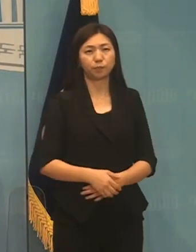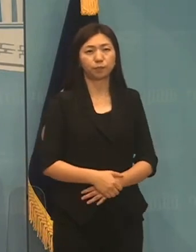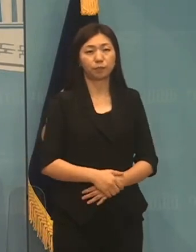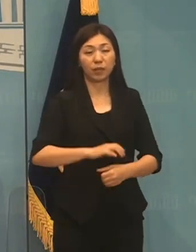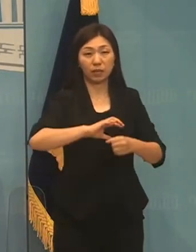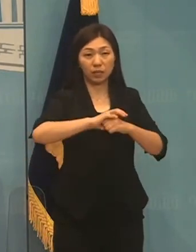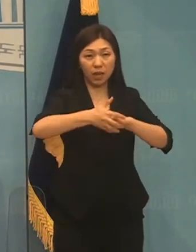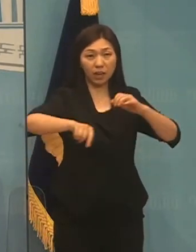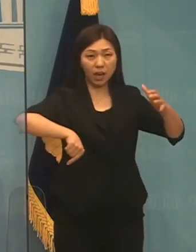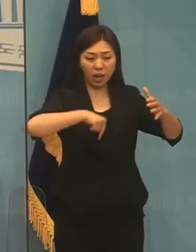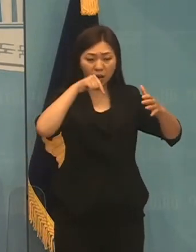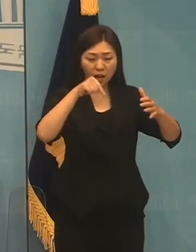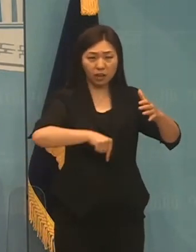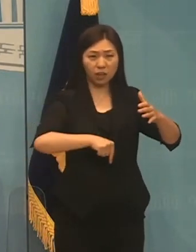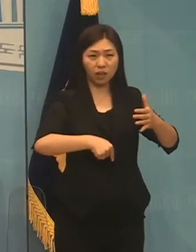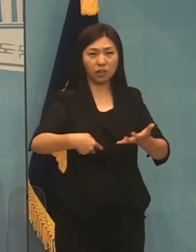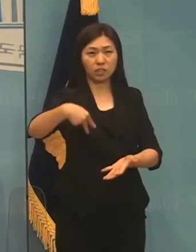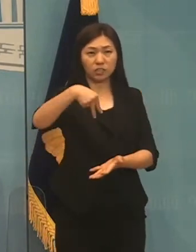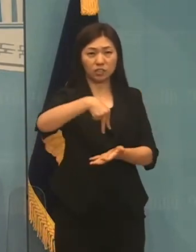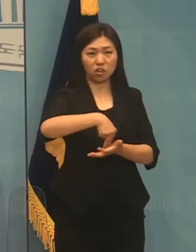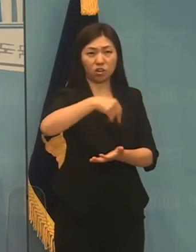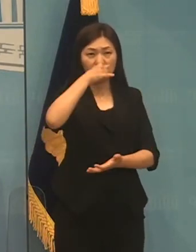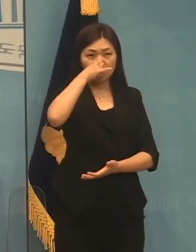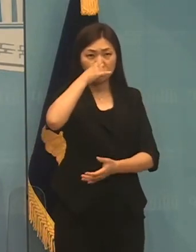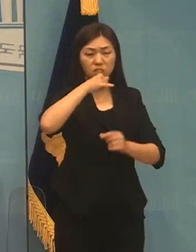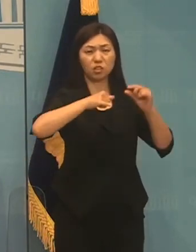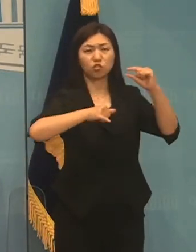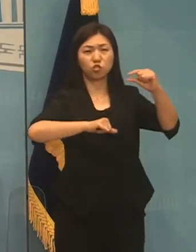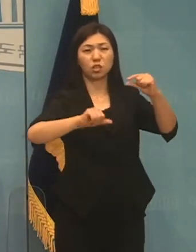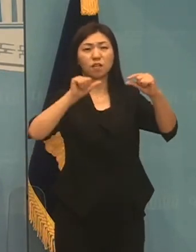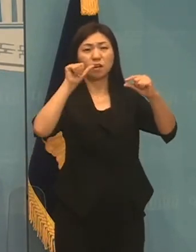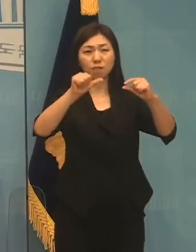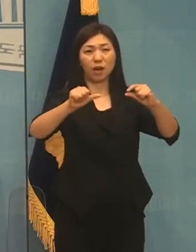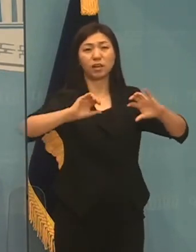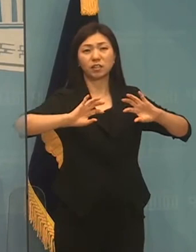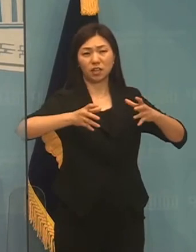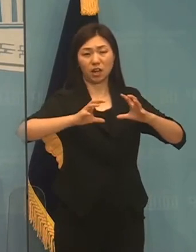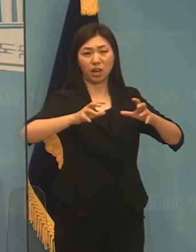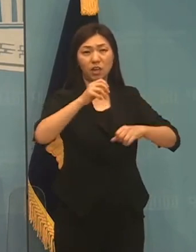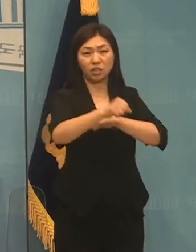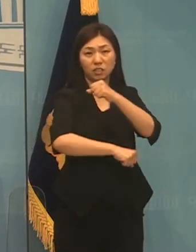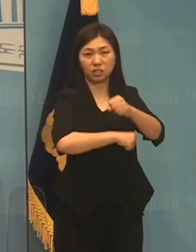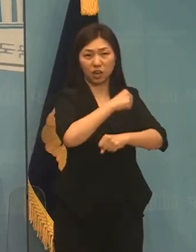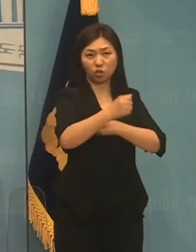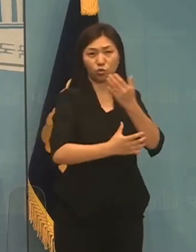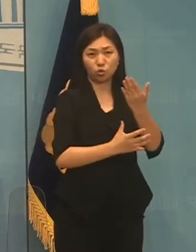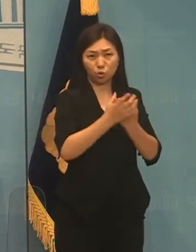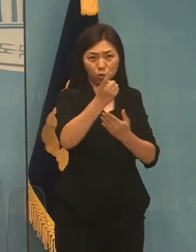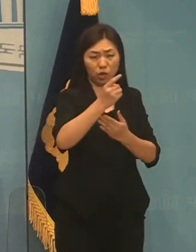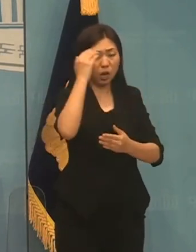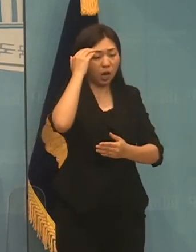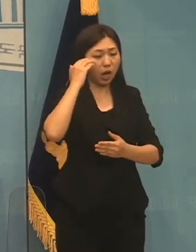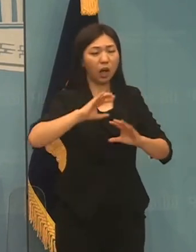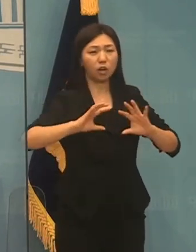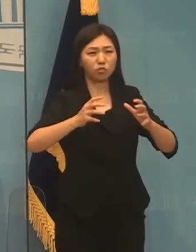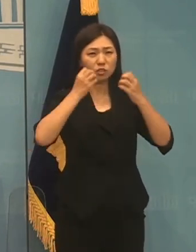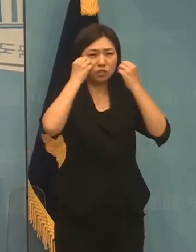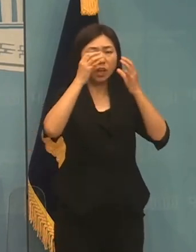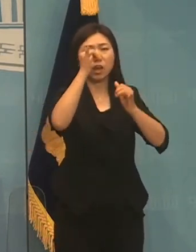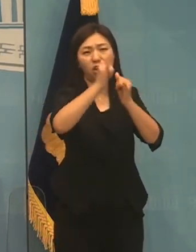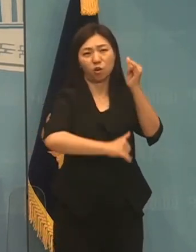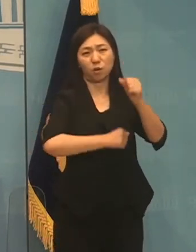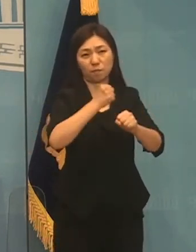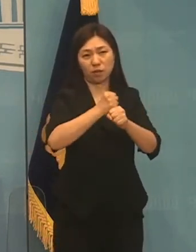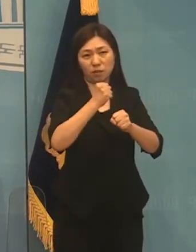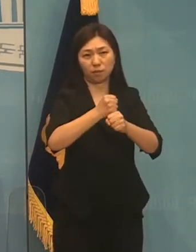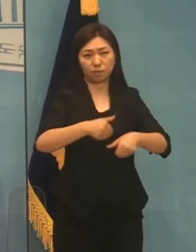세계 속에 우뚝 선 맹붕 G5 국가 자유통일 대한민국의 새 역사를 창조해야 합니다.